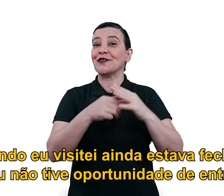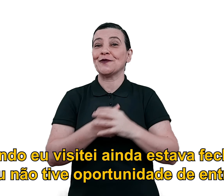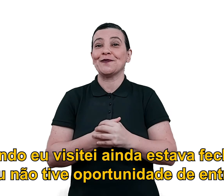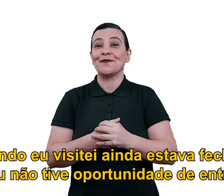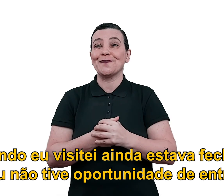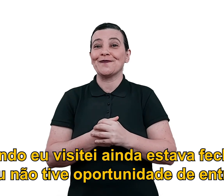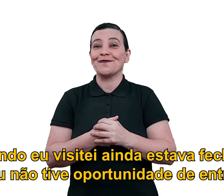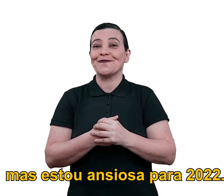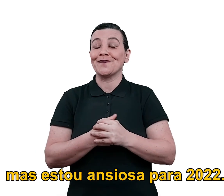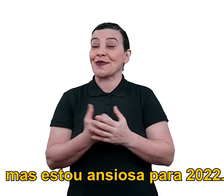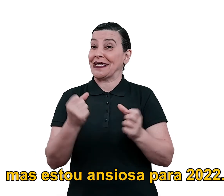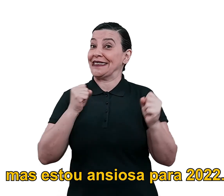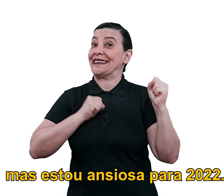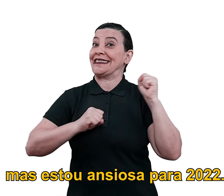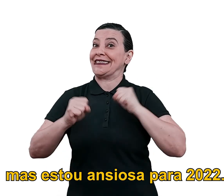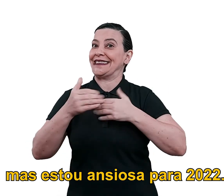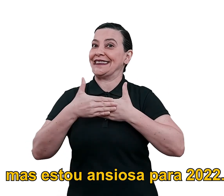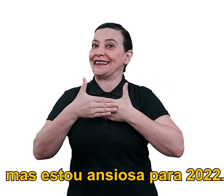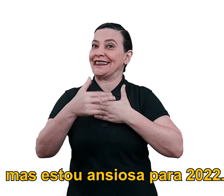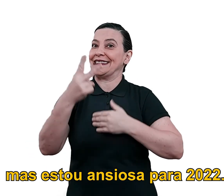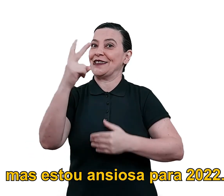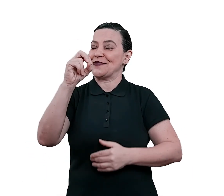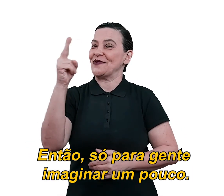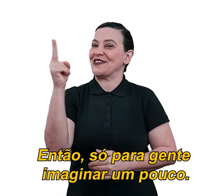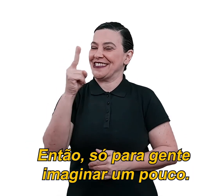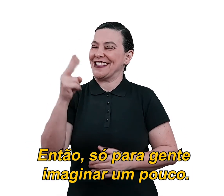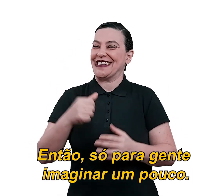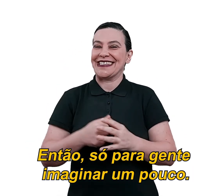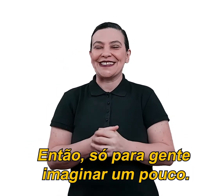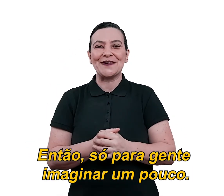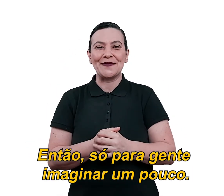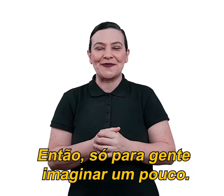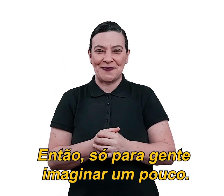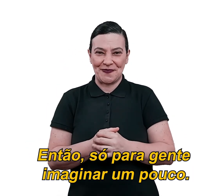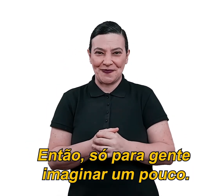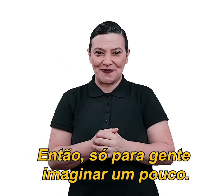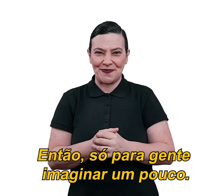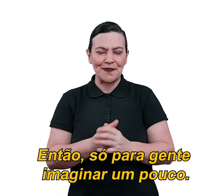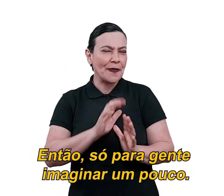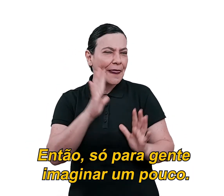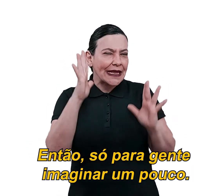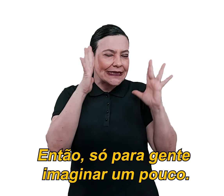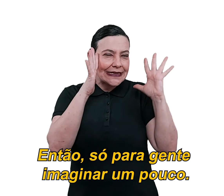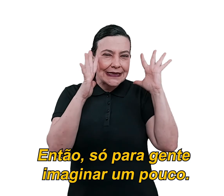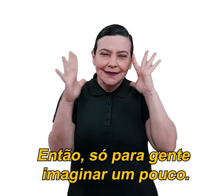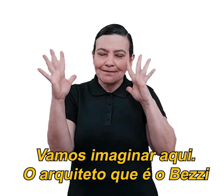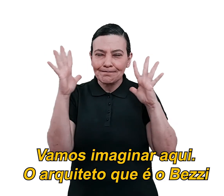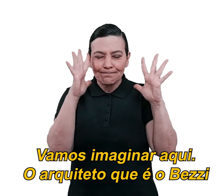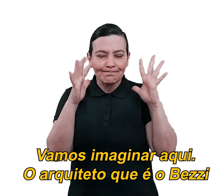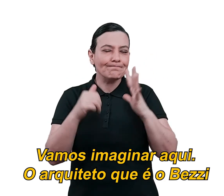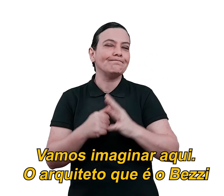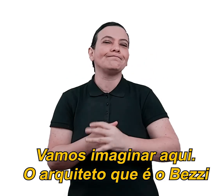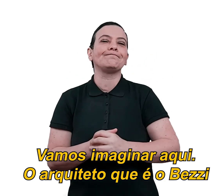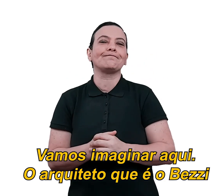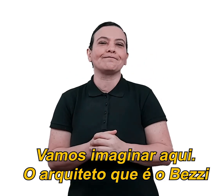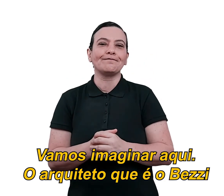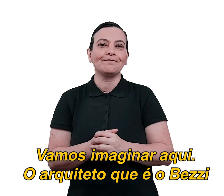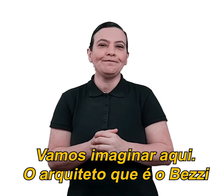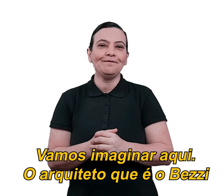Não tive oportunidade de entrar, mas estou ansiosa para 2022. Isso. Então, só para a gente imaginar um pouco, vamos imaginar